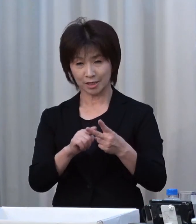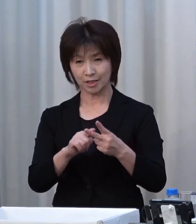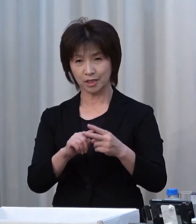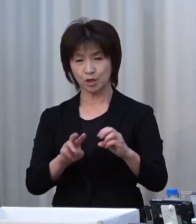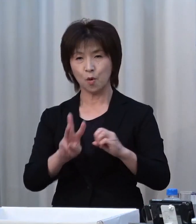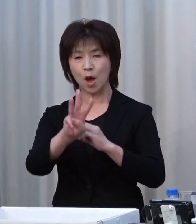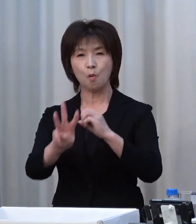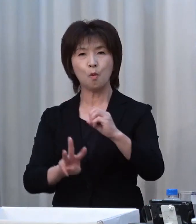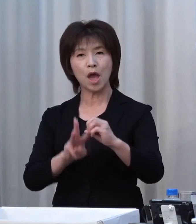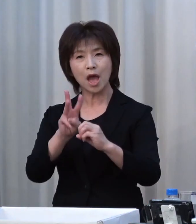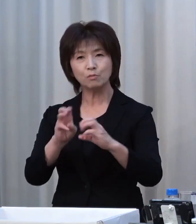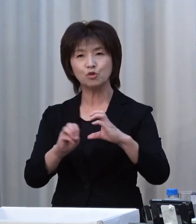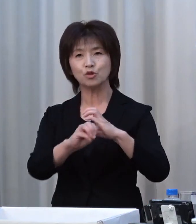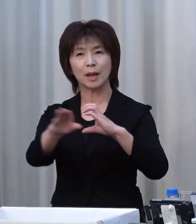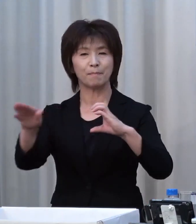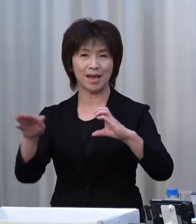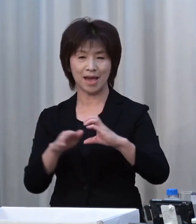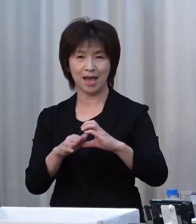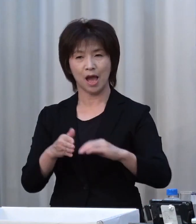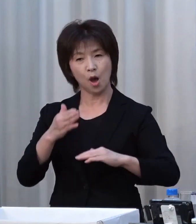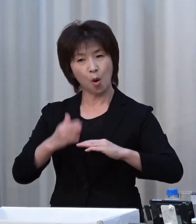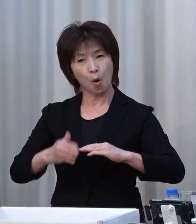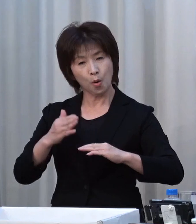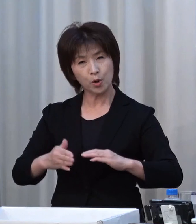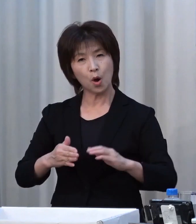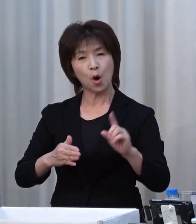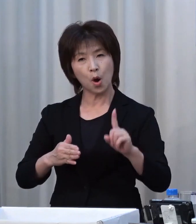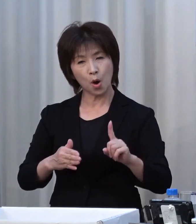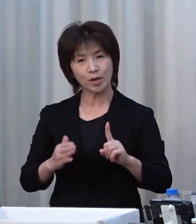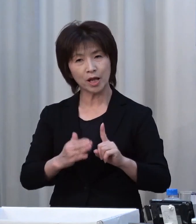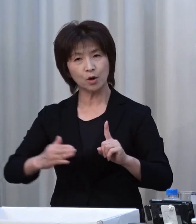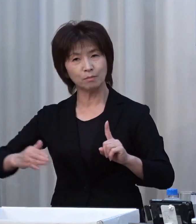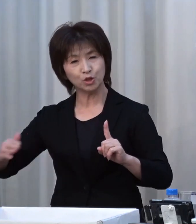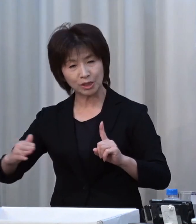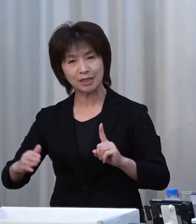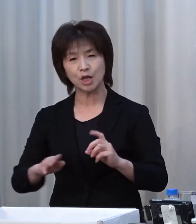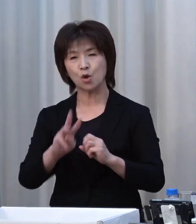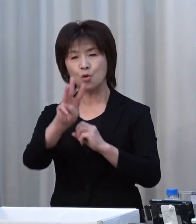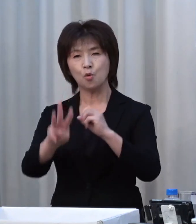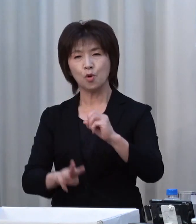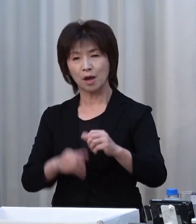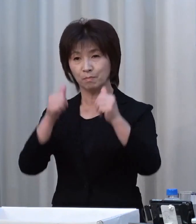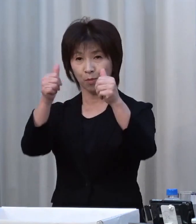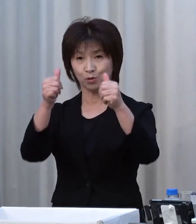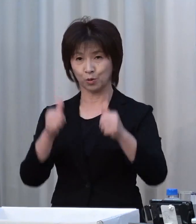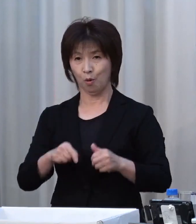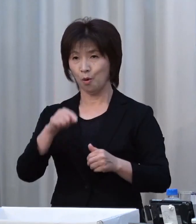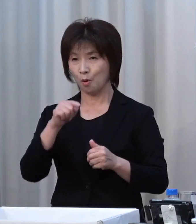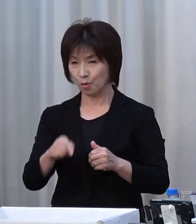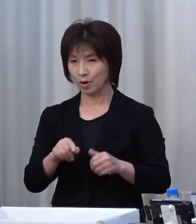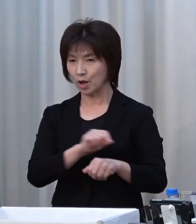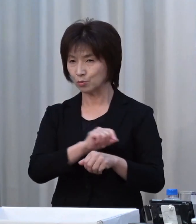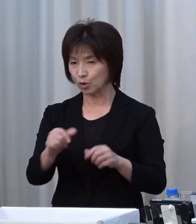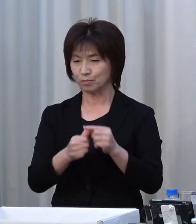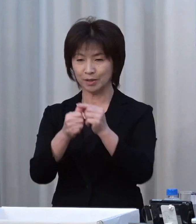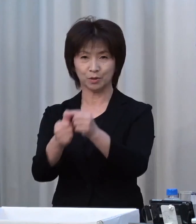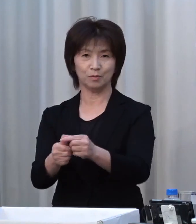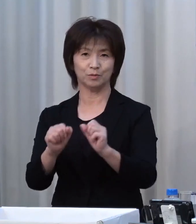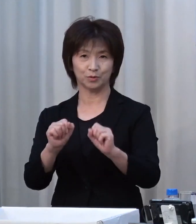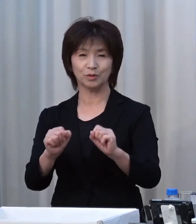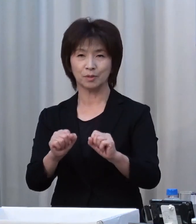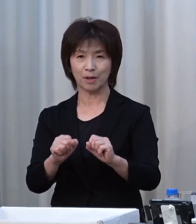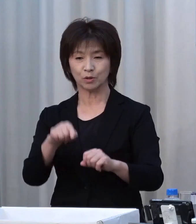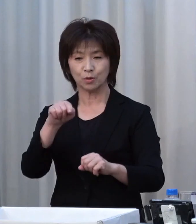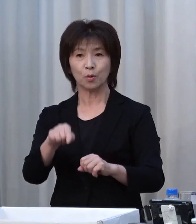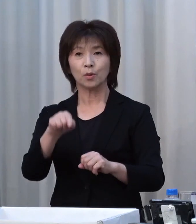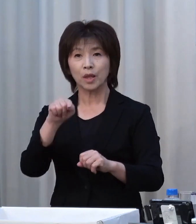ブキャンペーンでございます。料理レシピを紹介するウェブサイトレシピプログラムに特設サイトを設けます。この